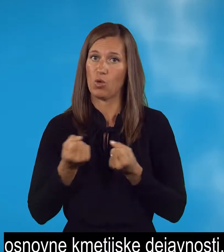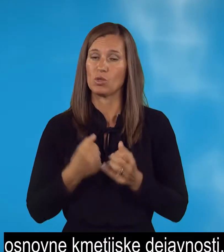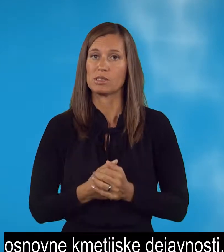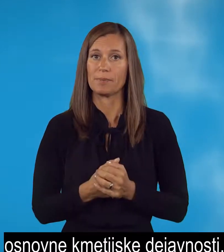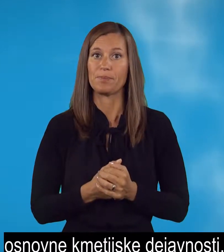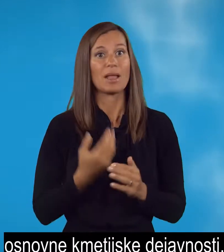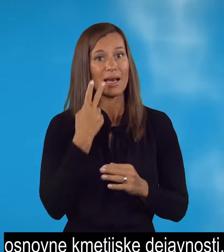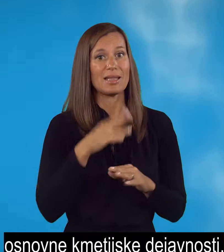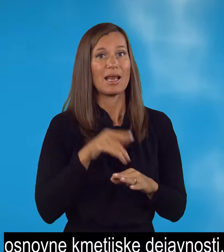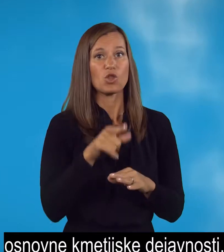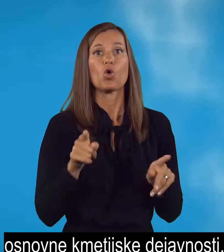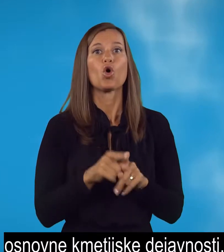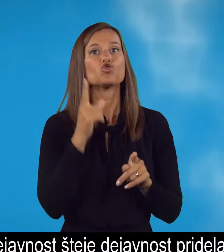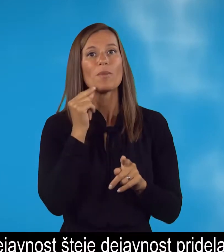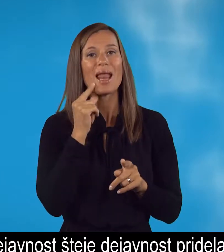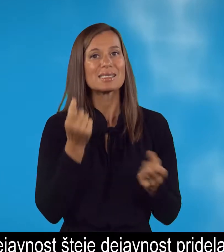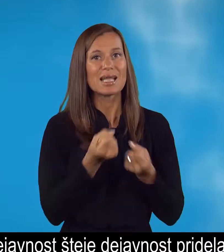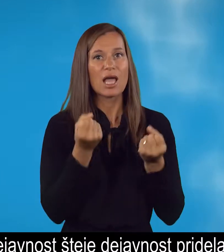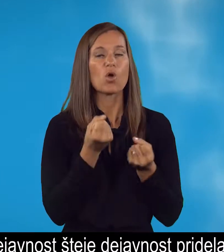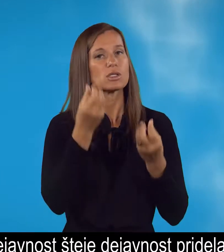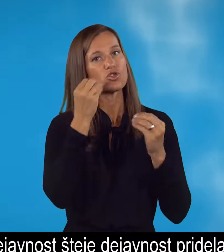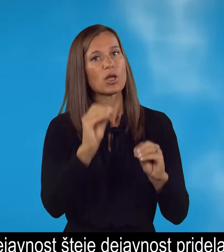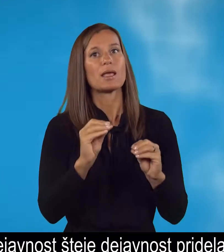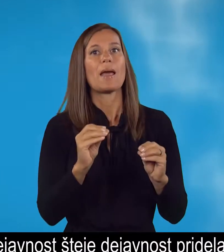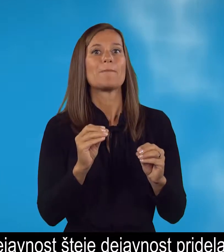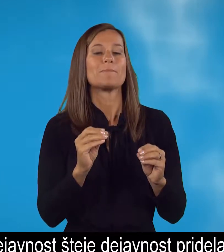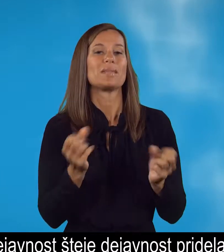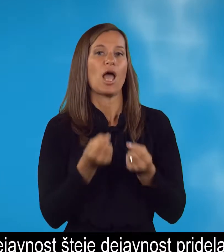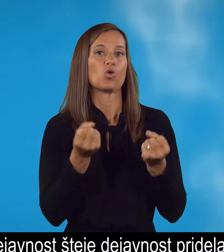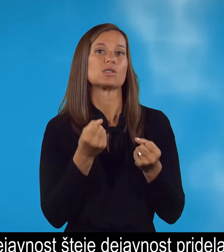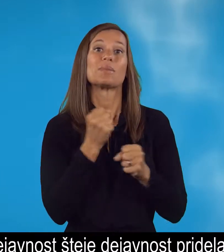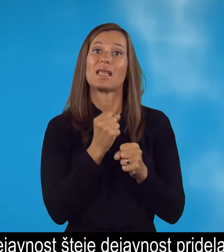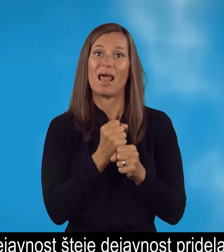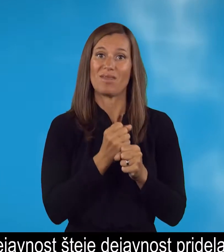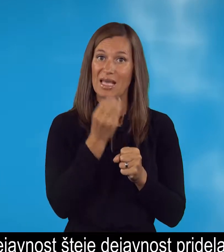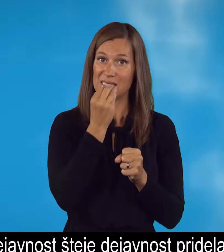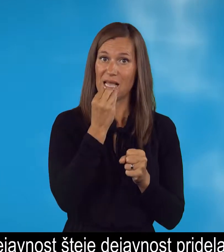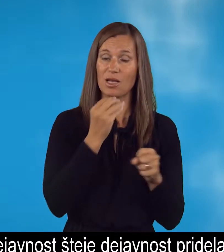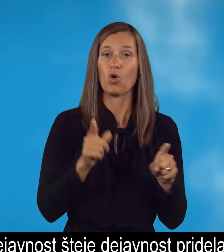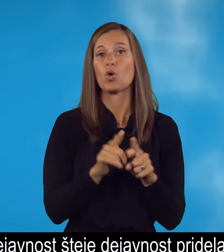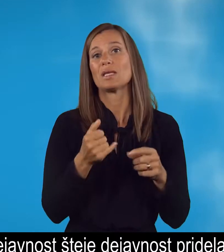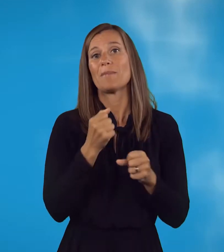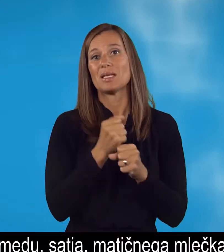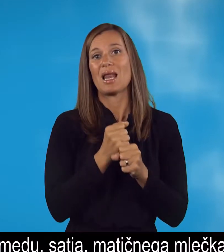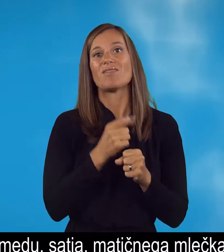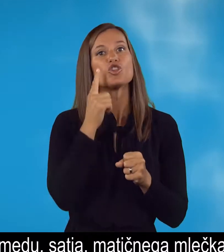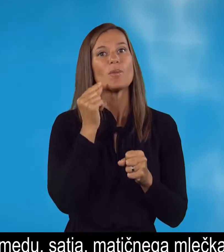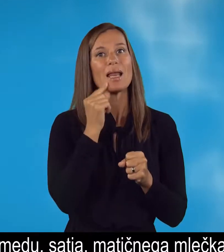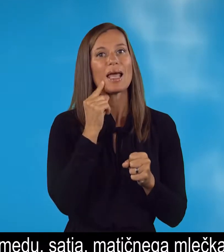Glede na to se kot čebelarska dejavnost šteje dejavnost pridelave pridelkov, kot so pridelava čebeljega medu,